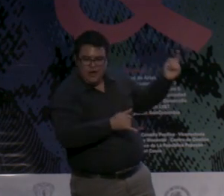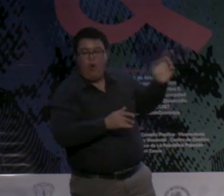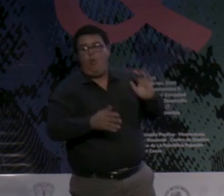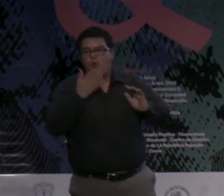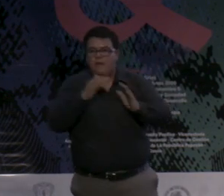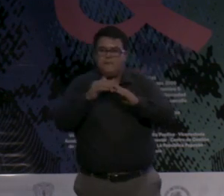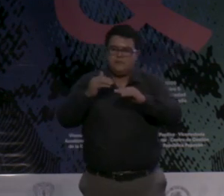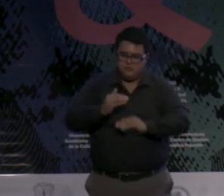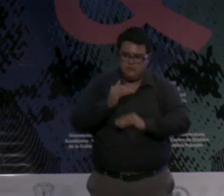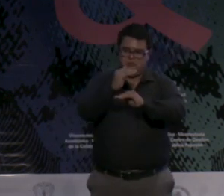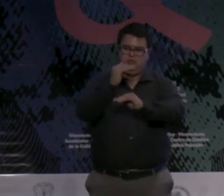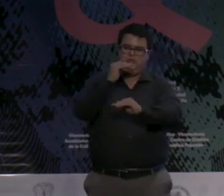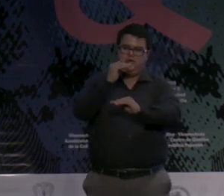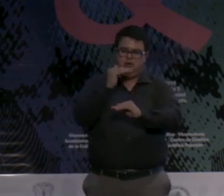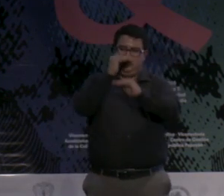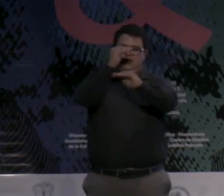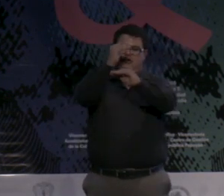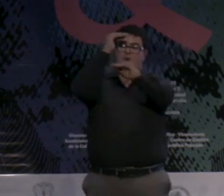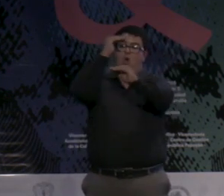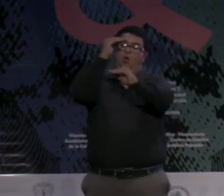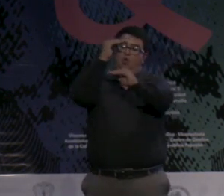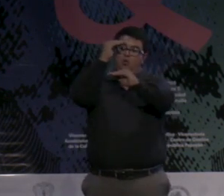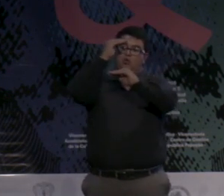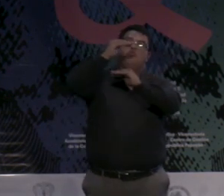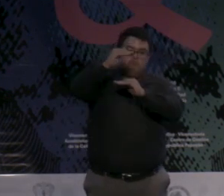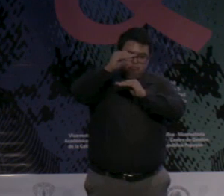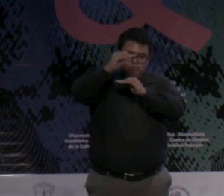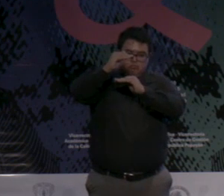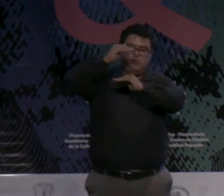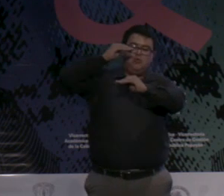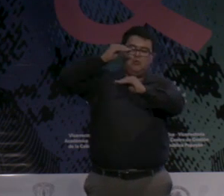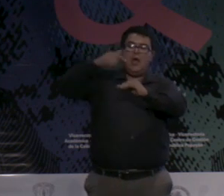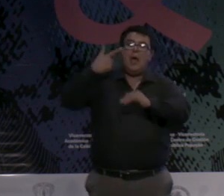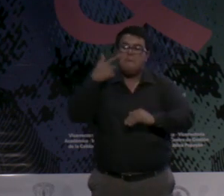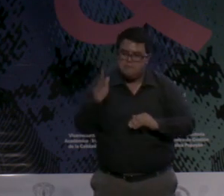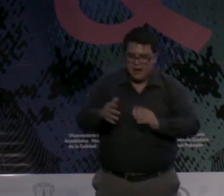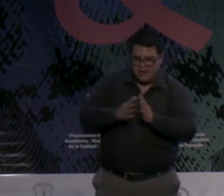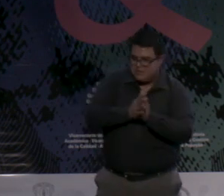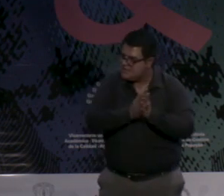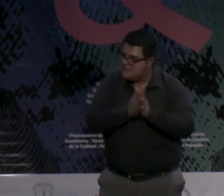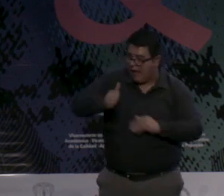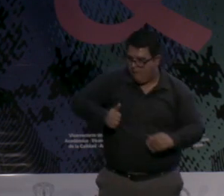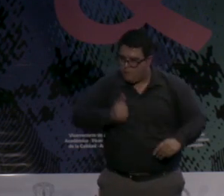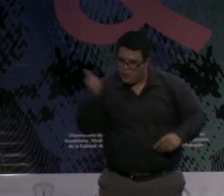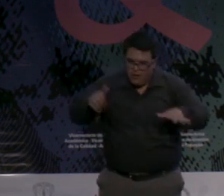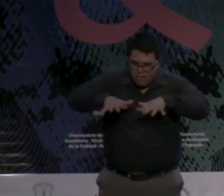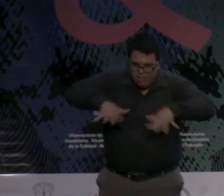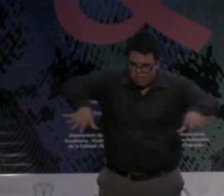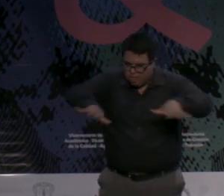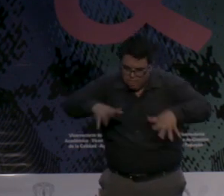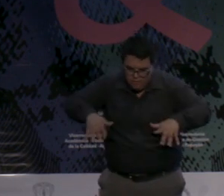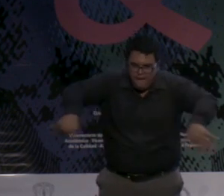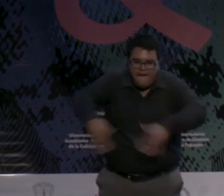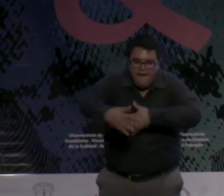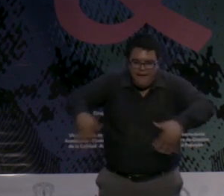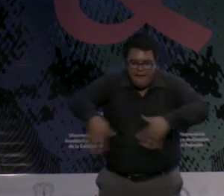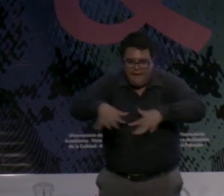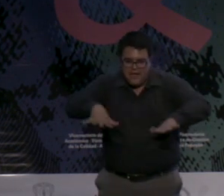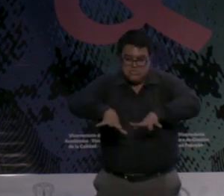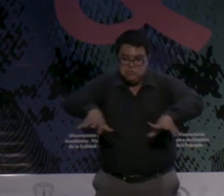la segunda planta haya un volado que se suma entre 80 centímetros y 1 metro. De la segunda a la tercera hay un volado que suma como entre 30 y